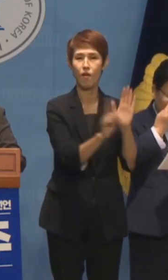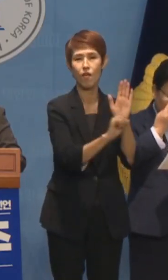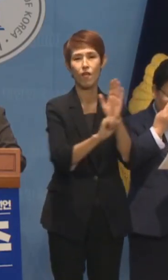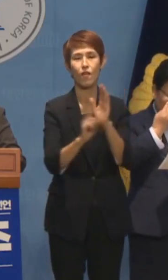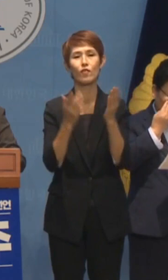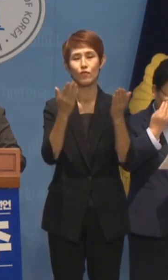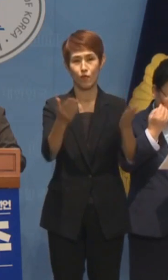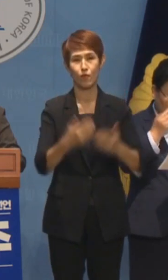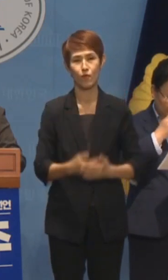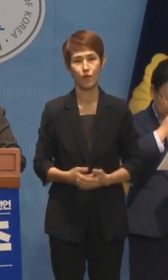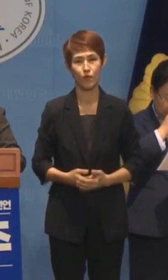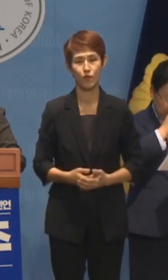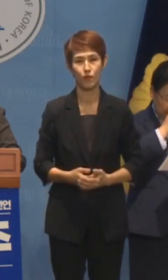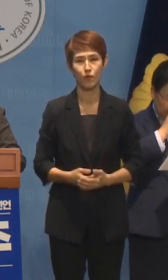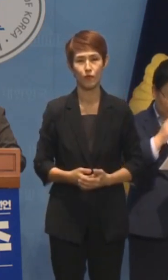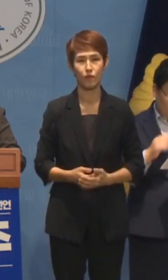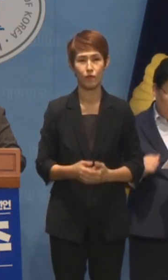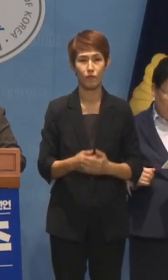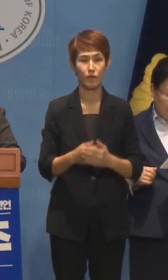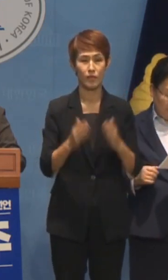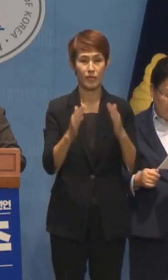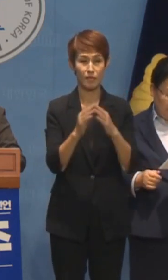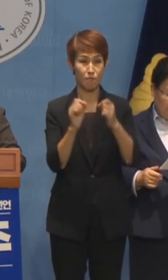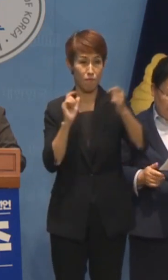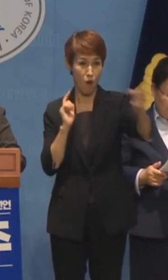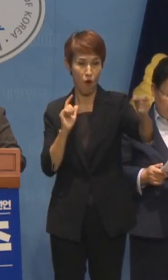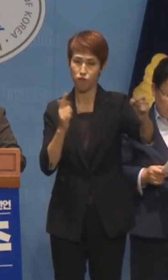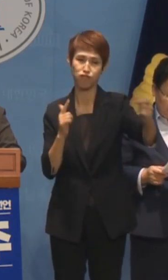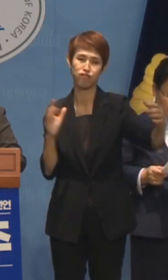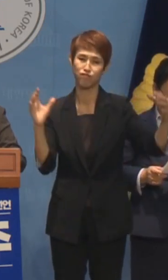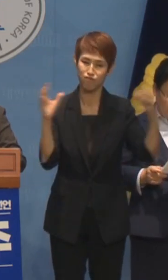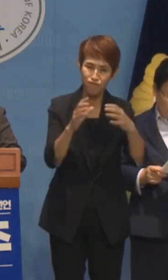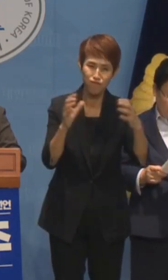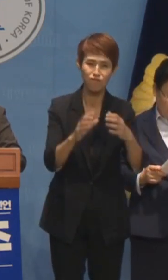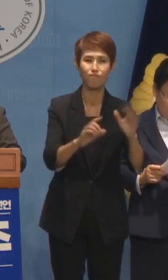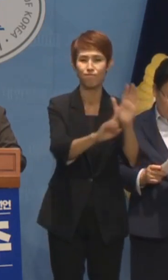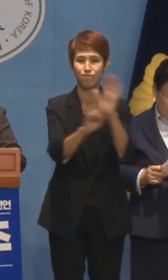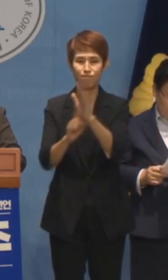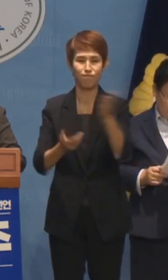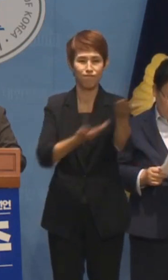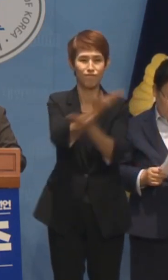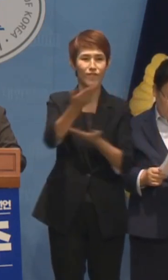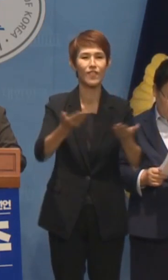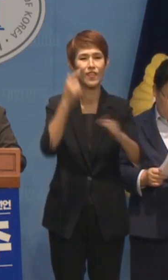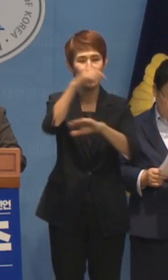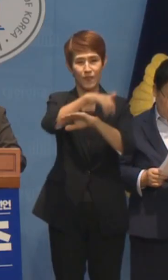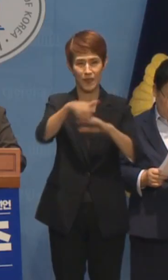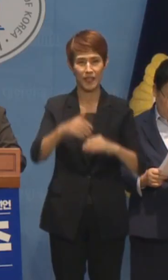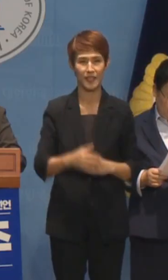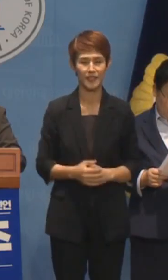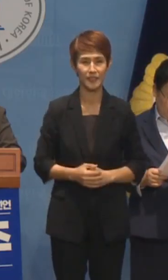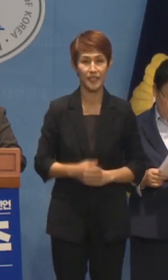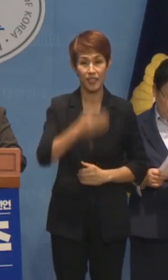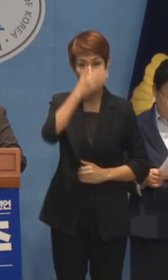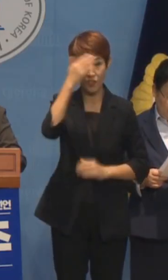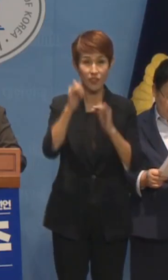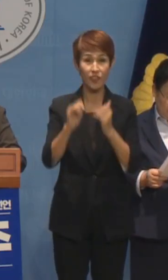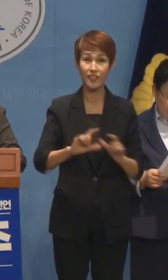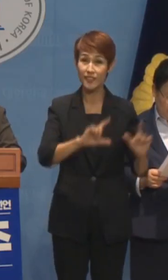발행해서 물리적인 거리의 한계를 뛰어넘도록 하겠습니다. 다중복합 위기 시대에 살고 있는